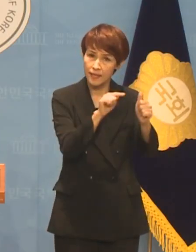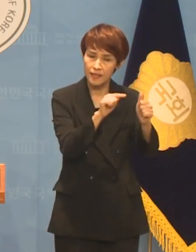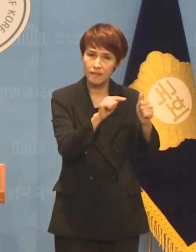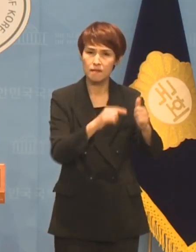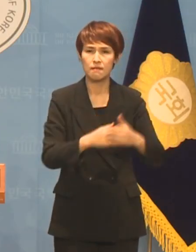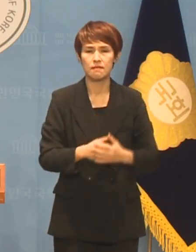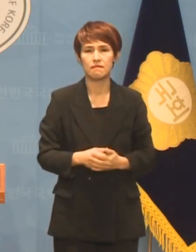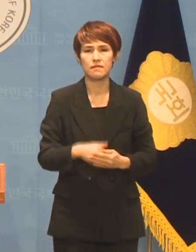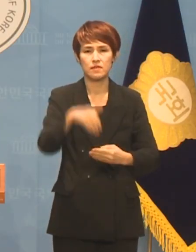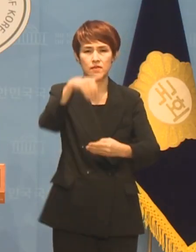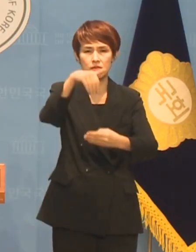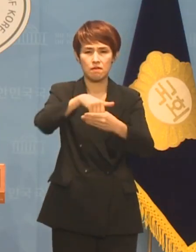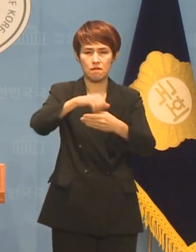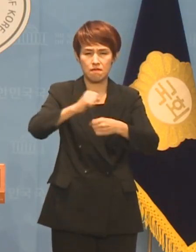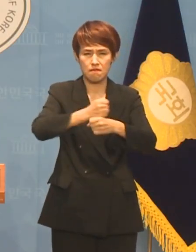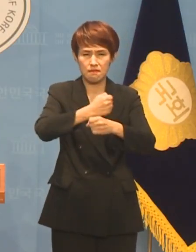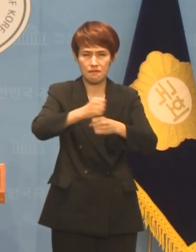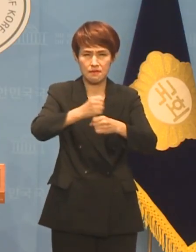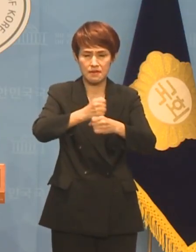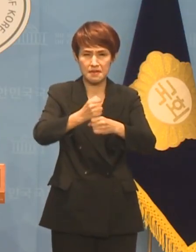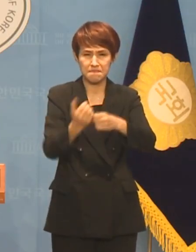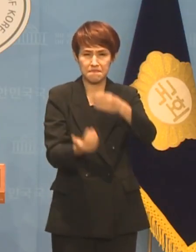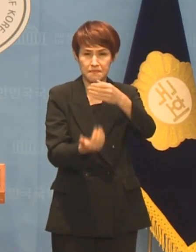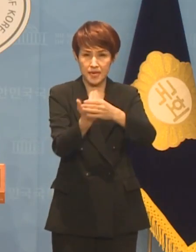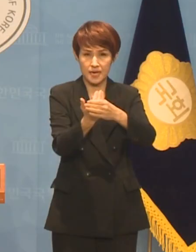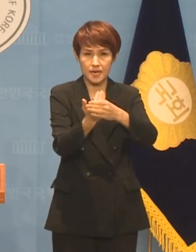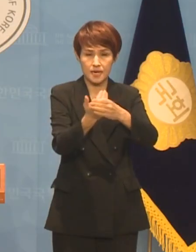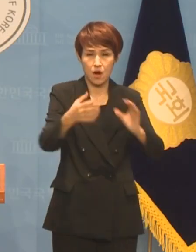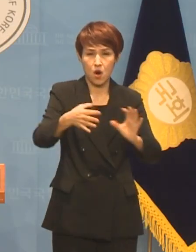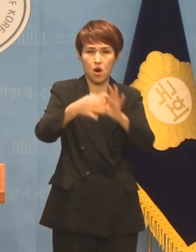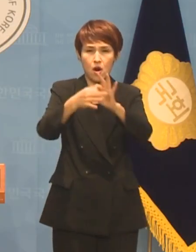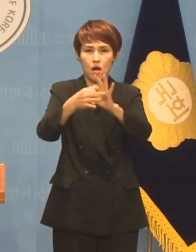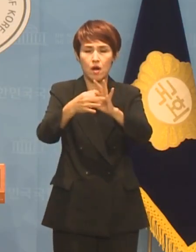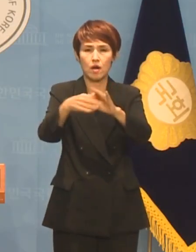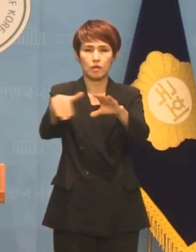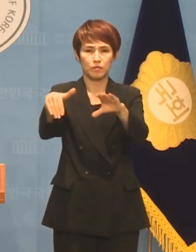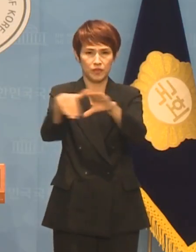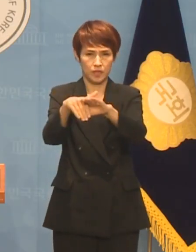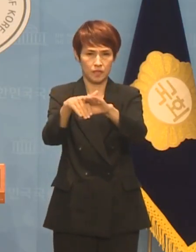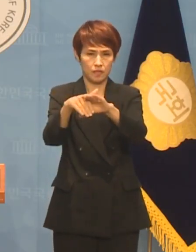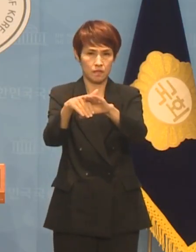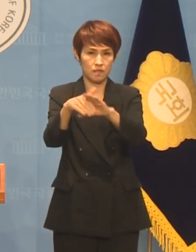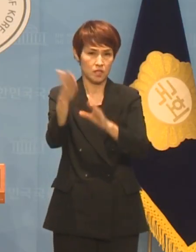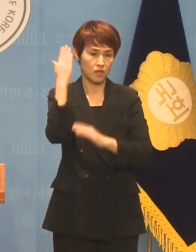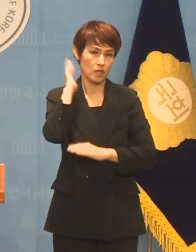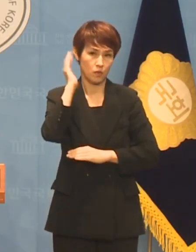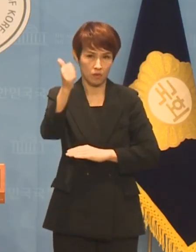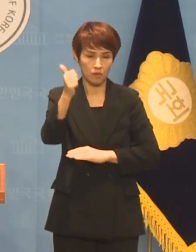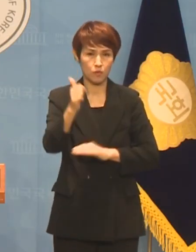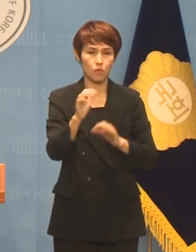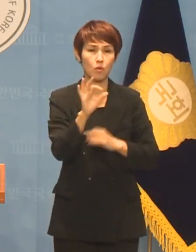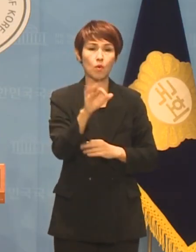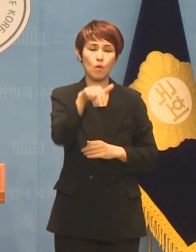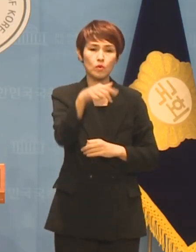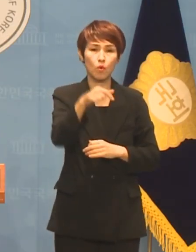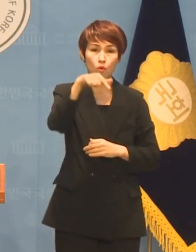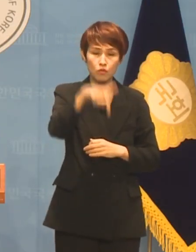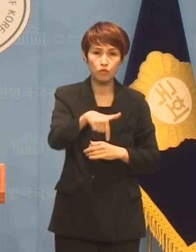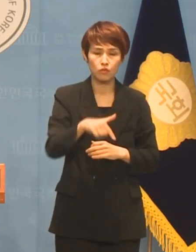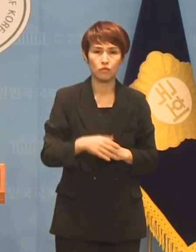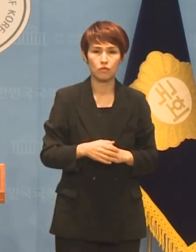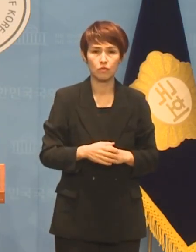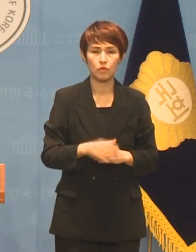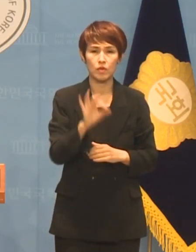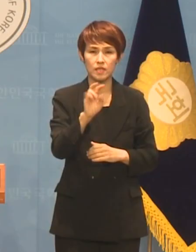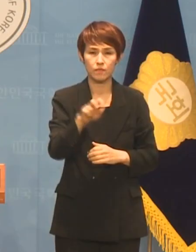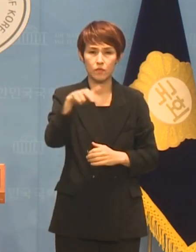희대의 선거 공작 사건의 몸통인 문재인과 임종석, 조국, 그리고 선거 공작으로